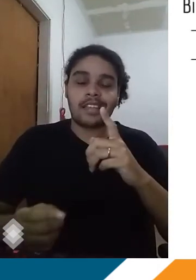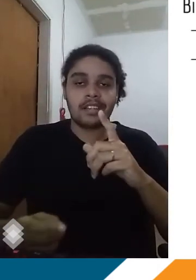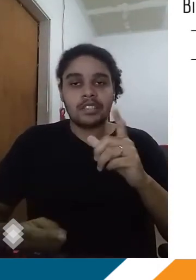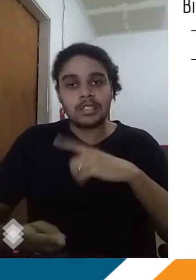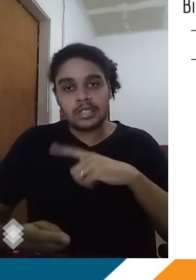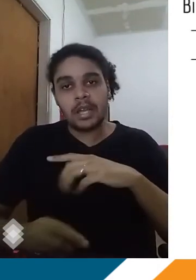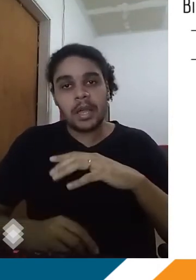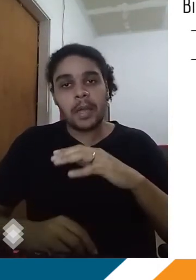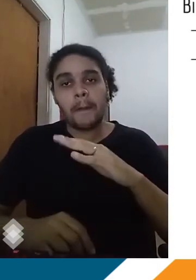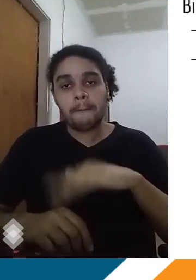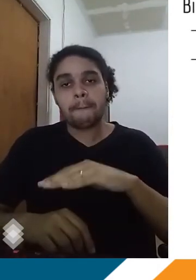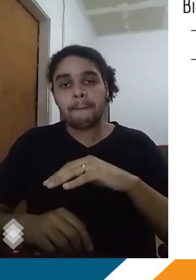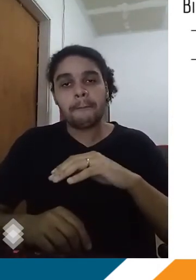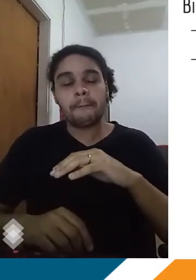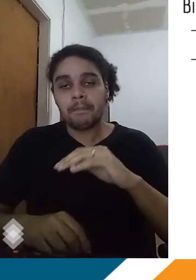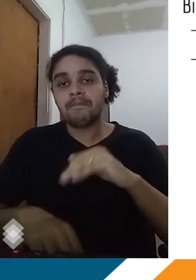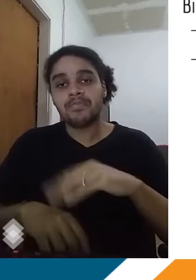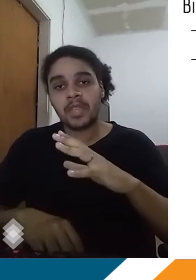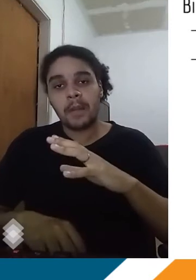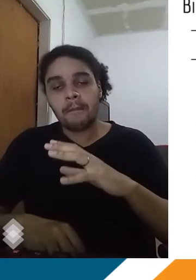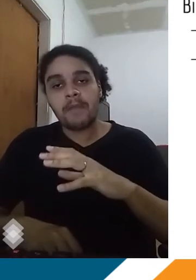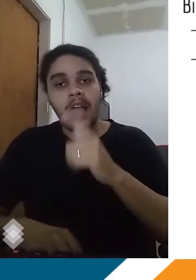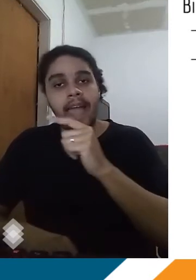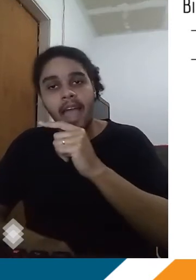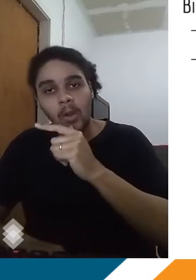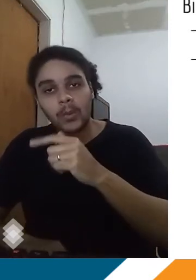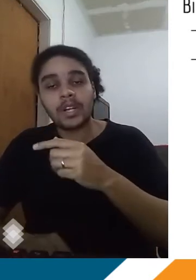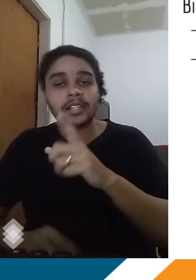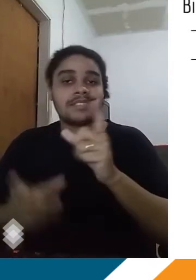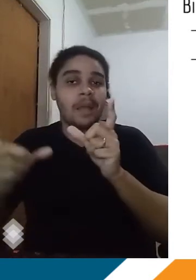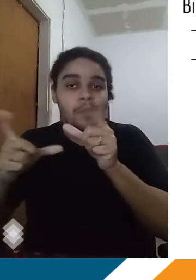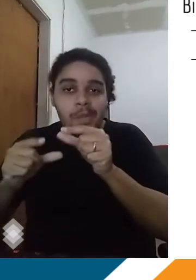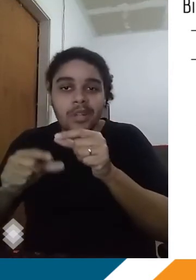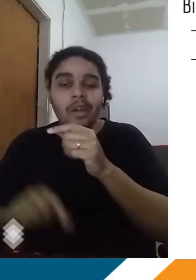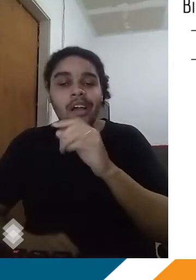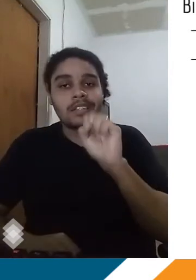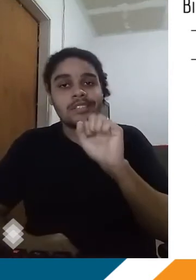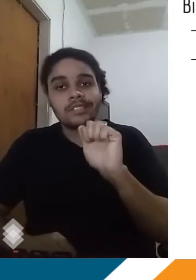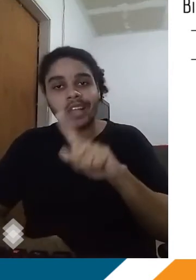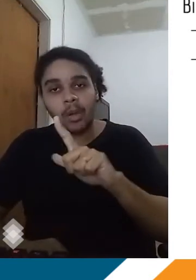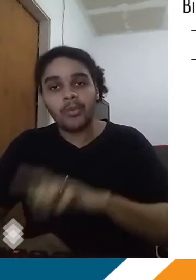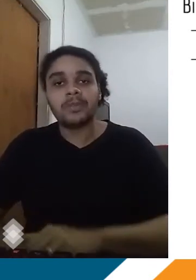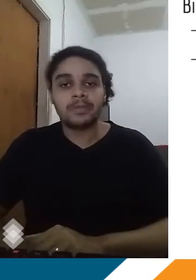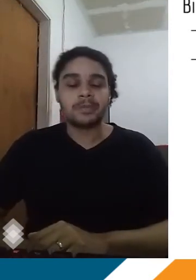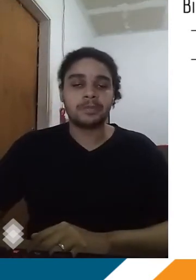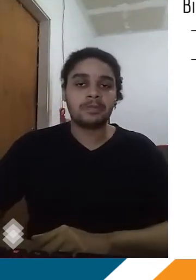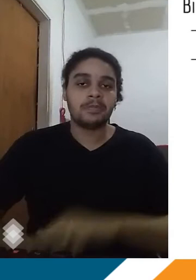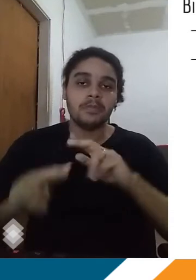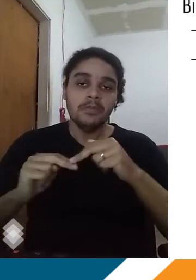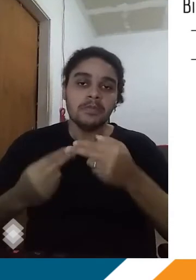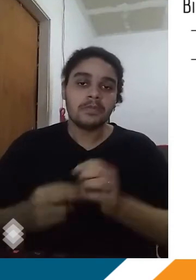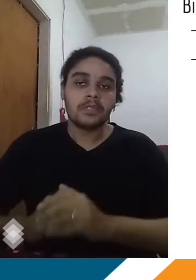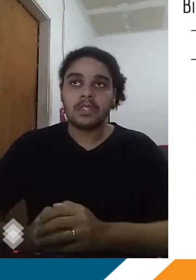estão menos submetidas à salinidade e ao déficit hídrico desses solos